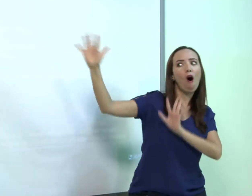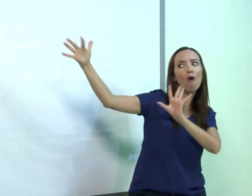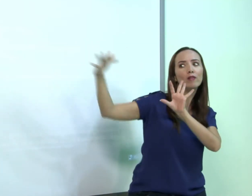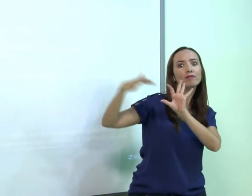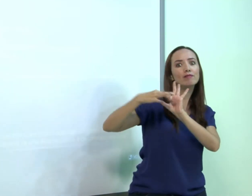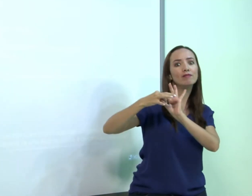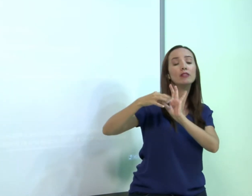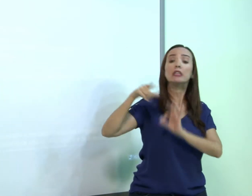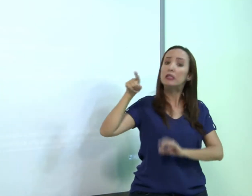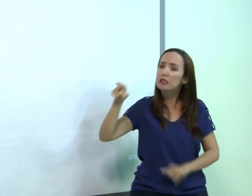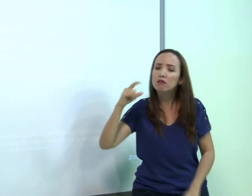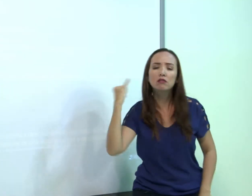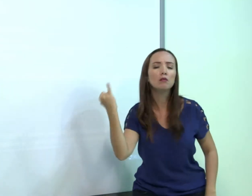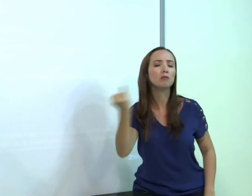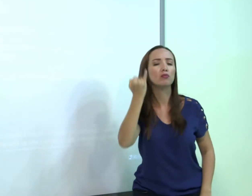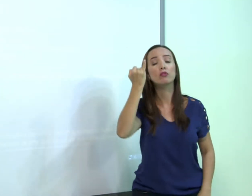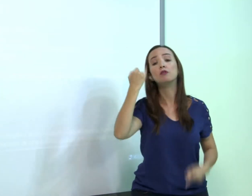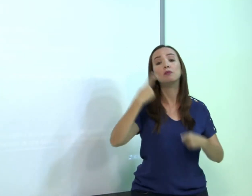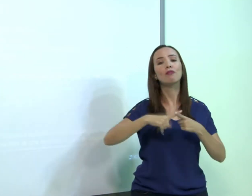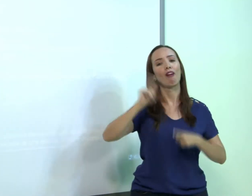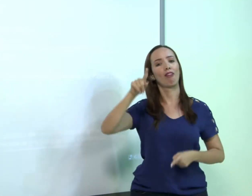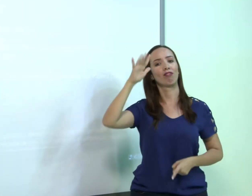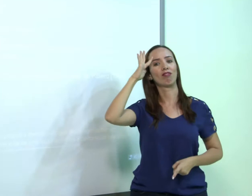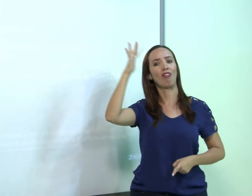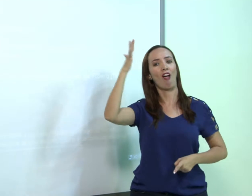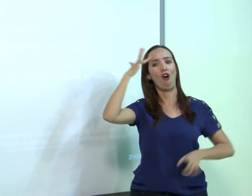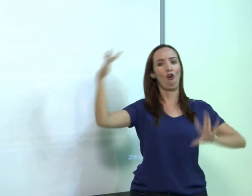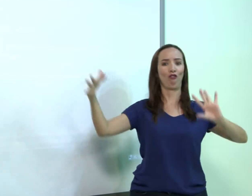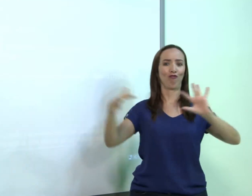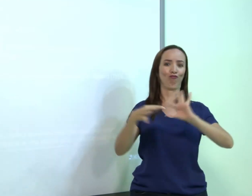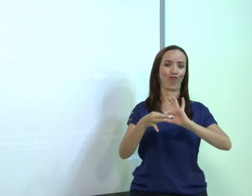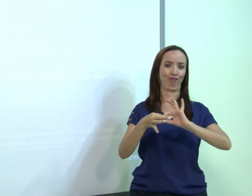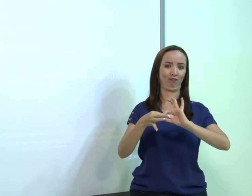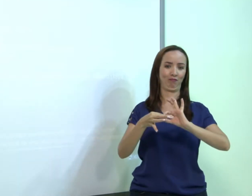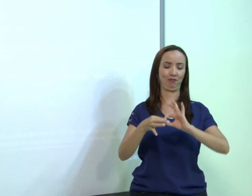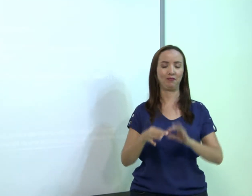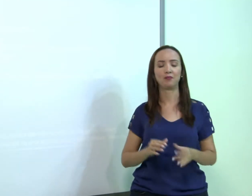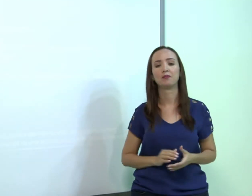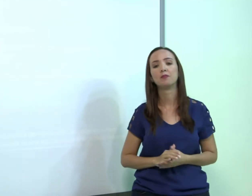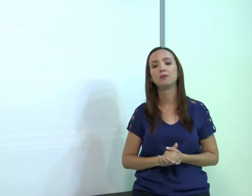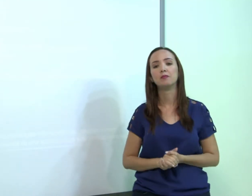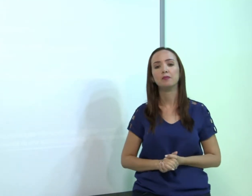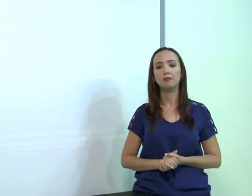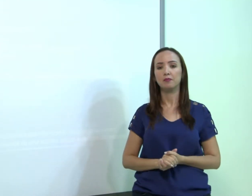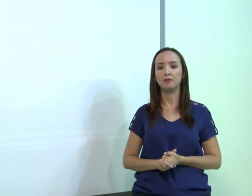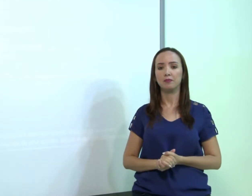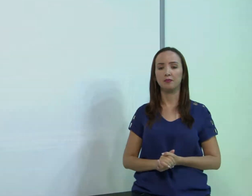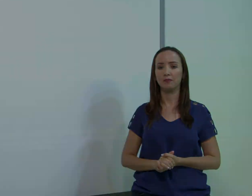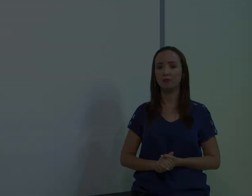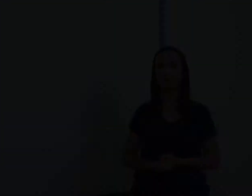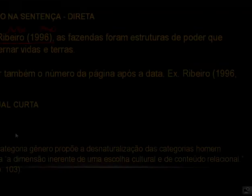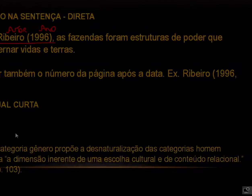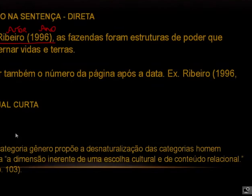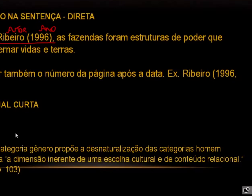e não com suas palavras, com as falas do autor. Você vai colocar lá.